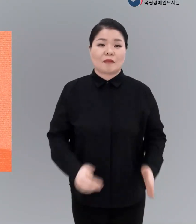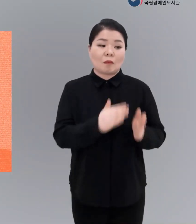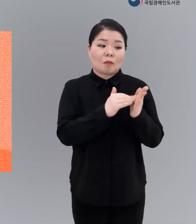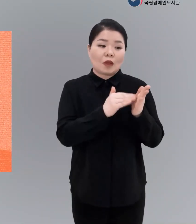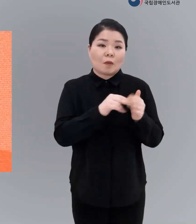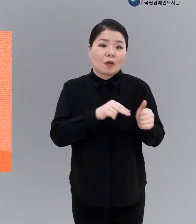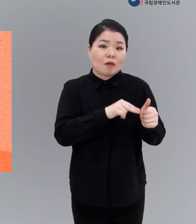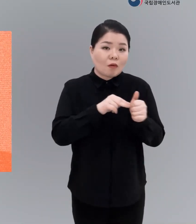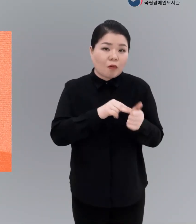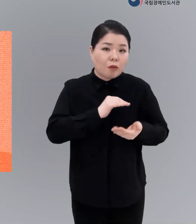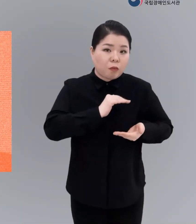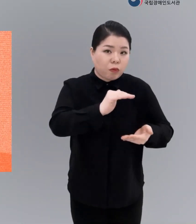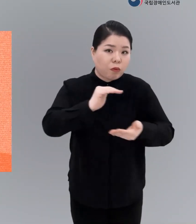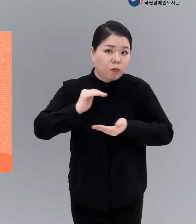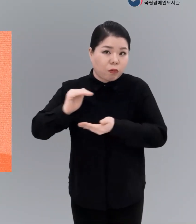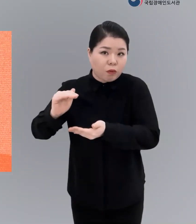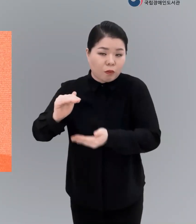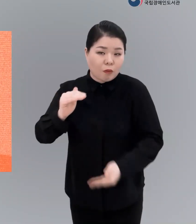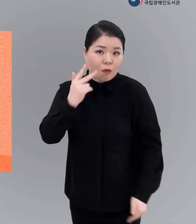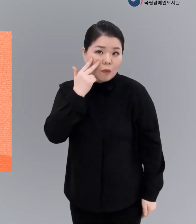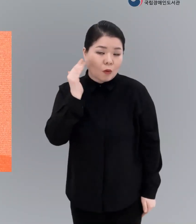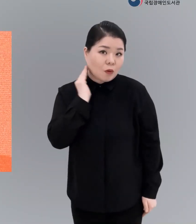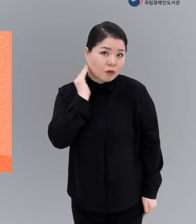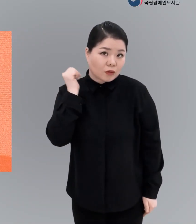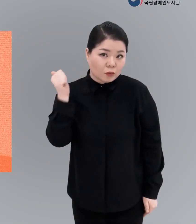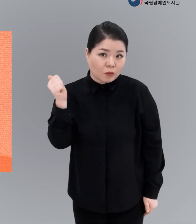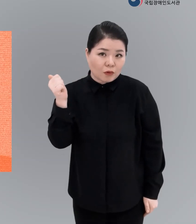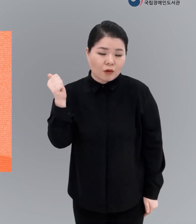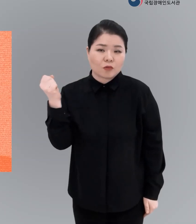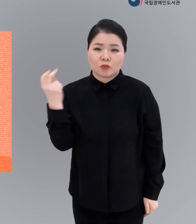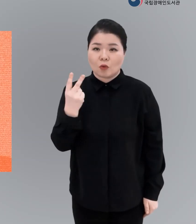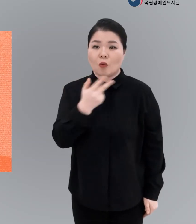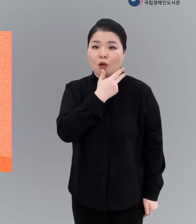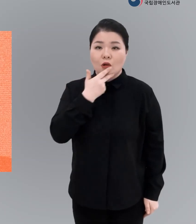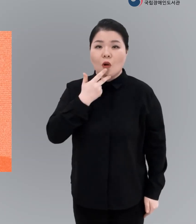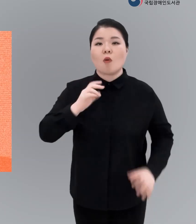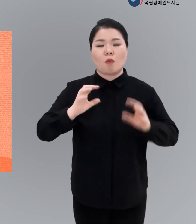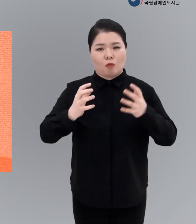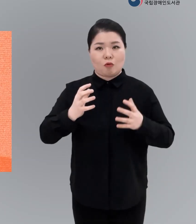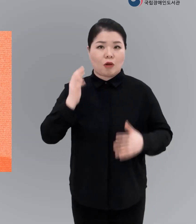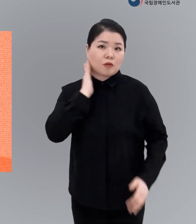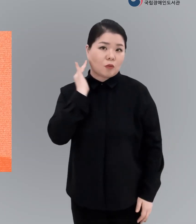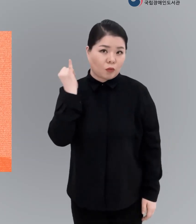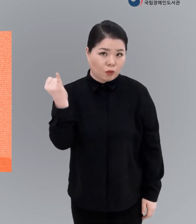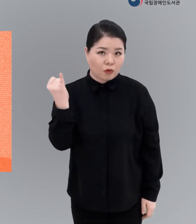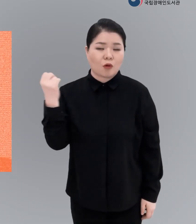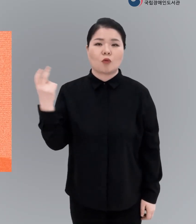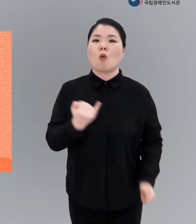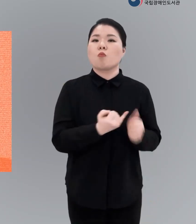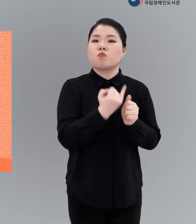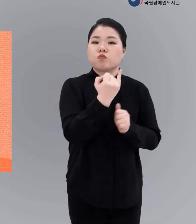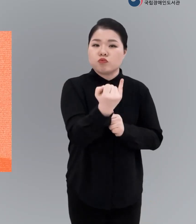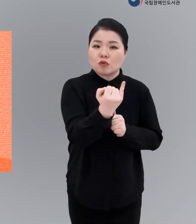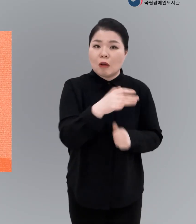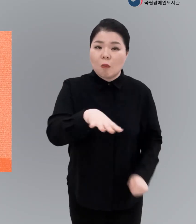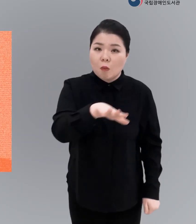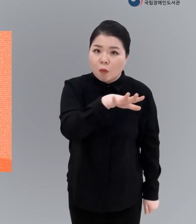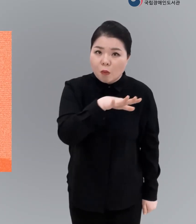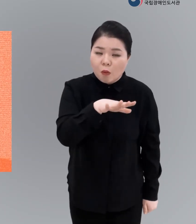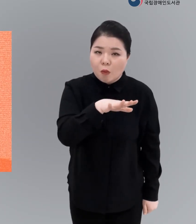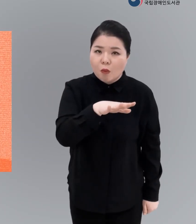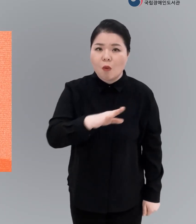그러나 그가 전달한 엄청난 정보를 브리핑받은 로널드 레이건도 마거릿 대처도 심지어